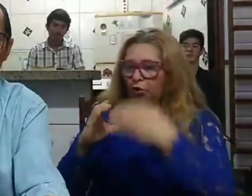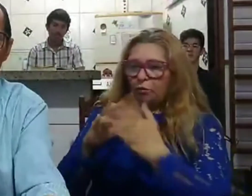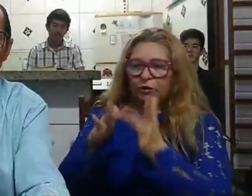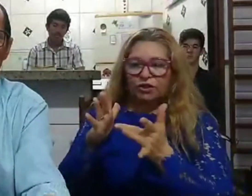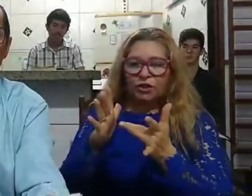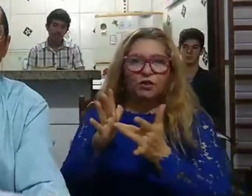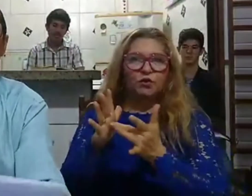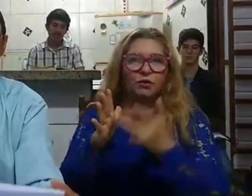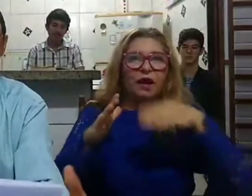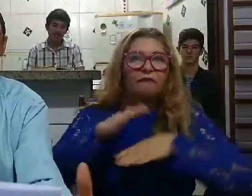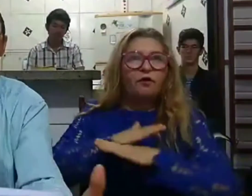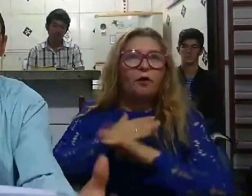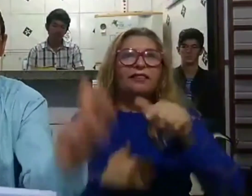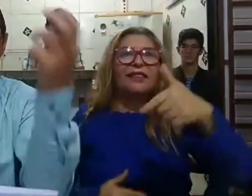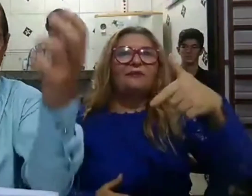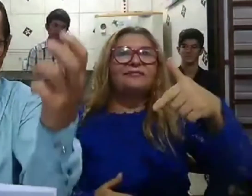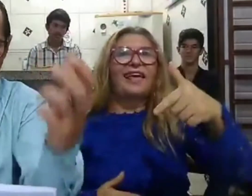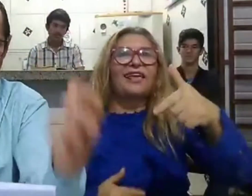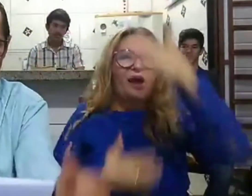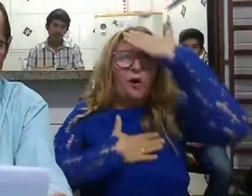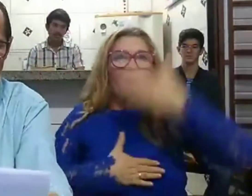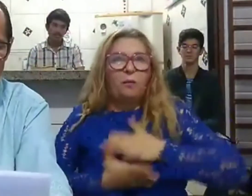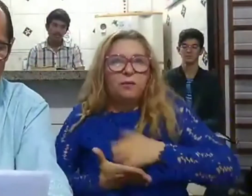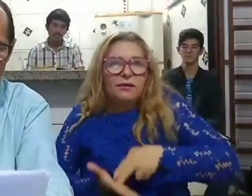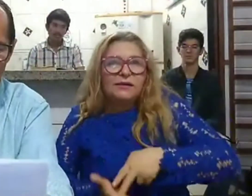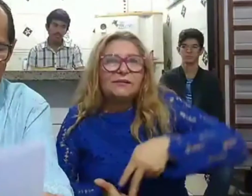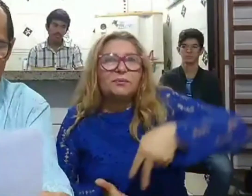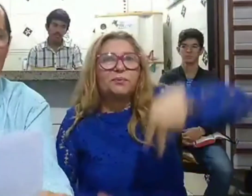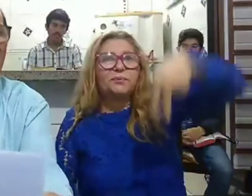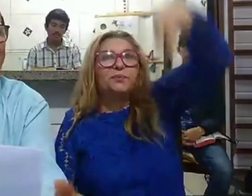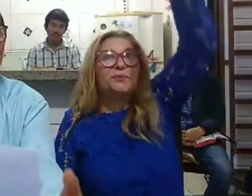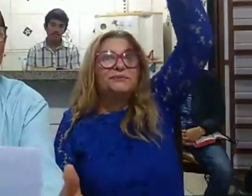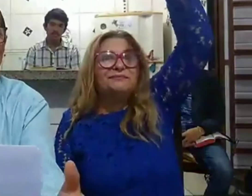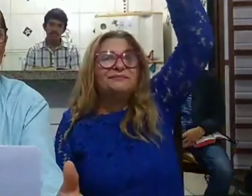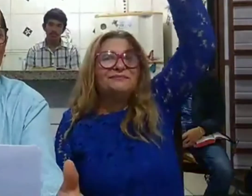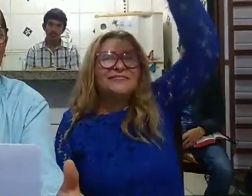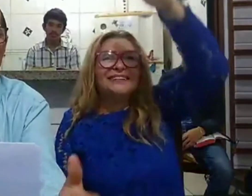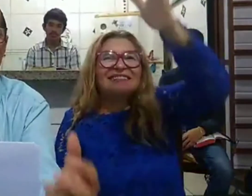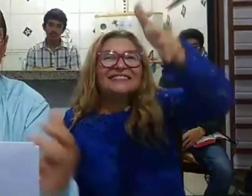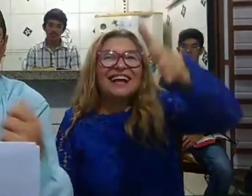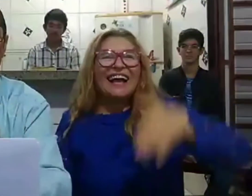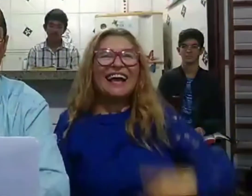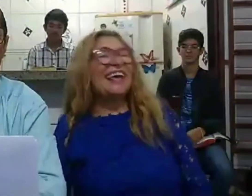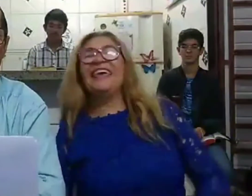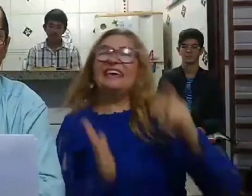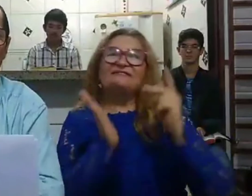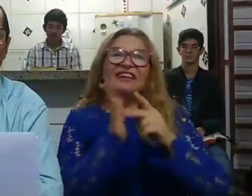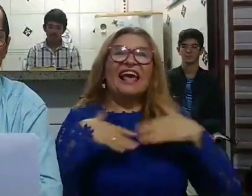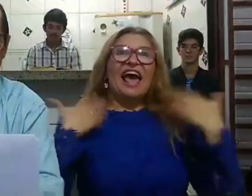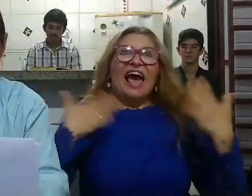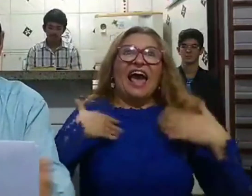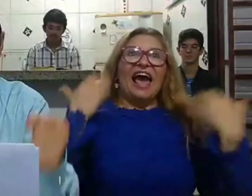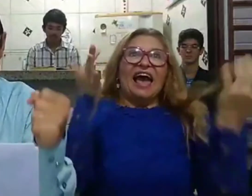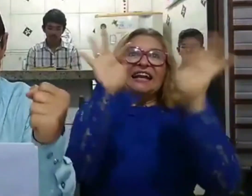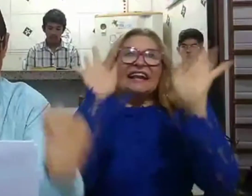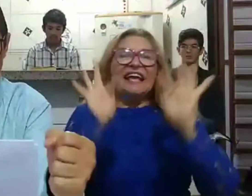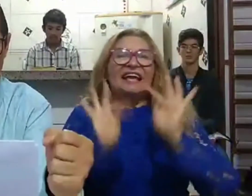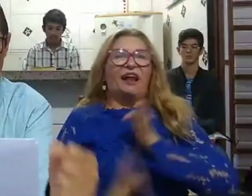isso. Jesus, ele ressuscitou. E esta verdade é para alegrar o nosso coração.